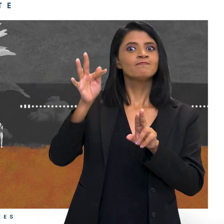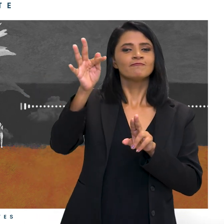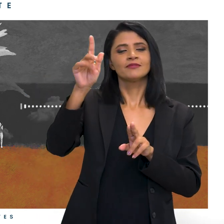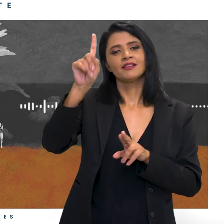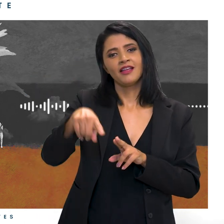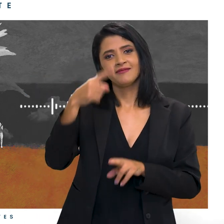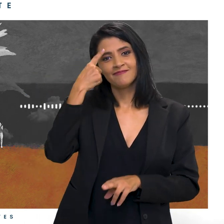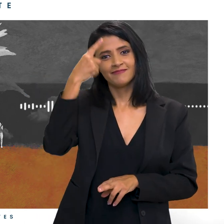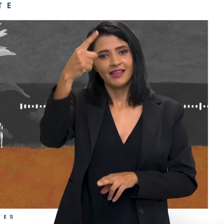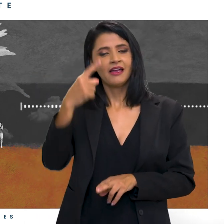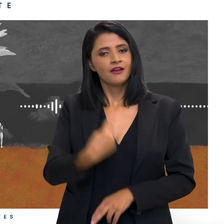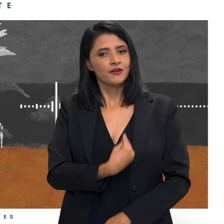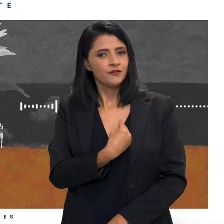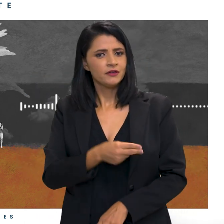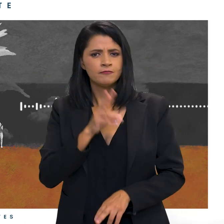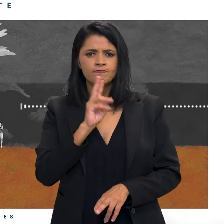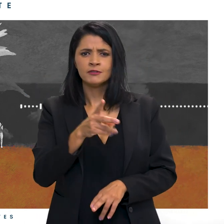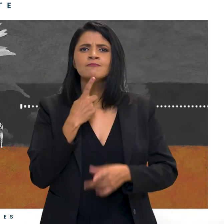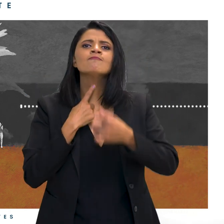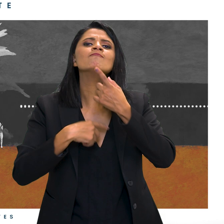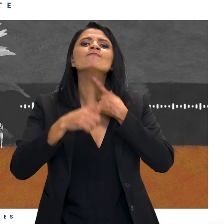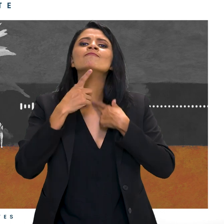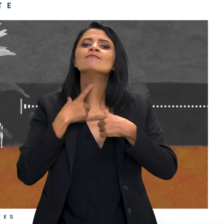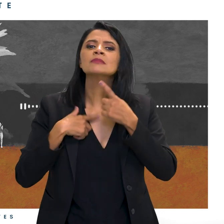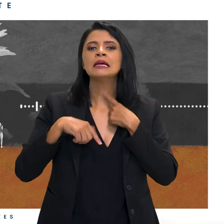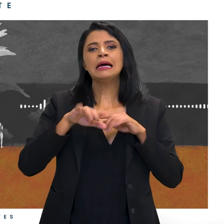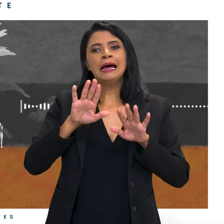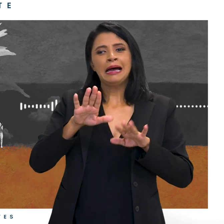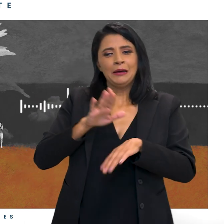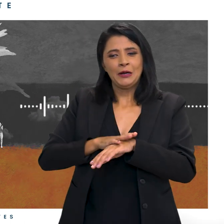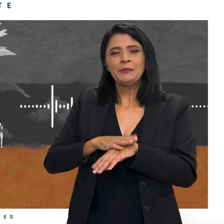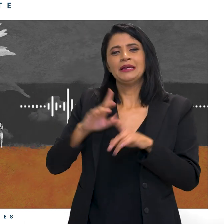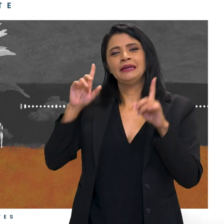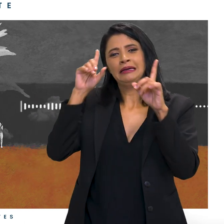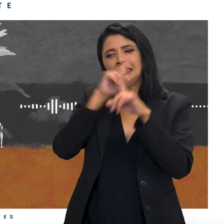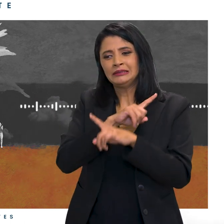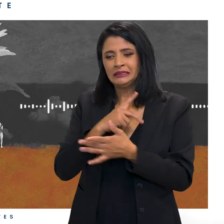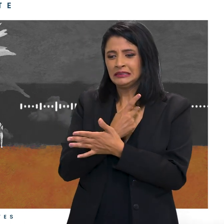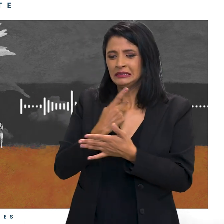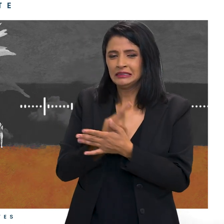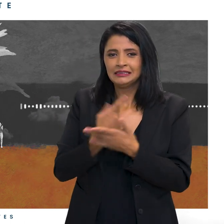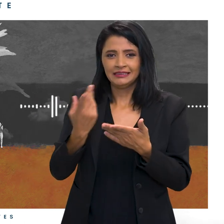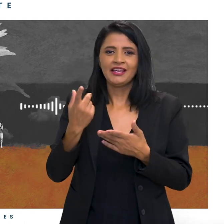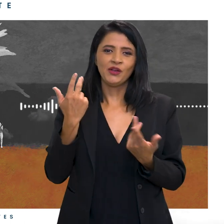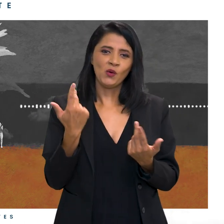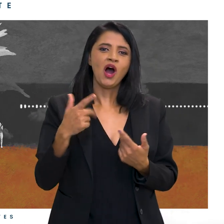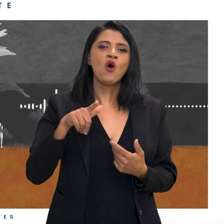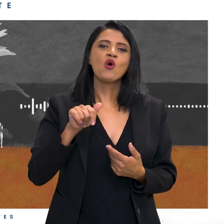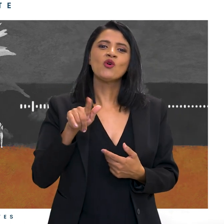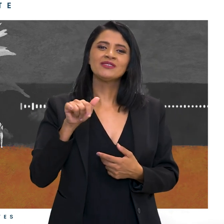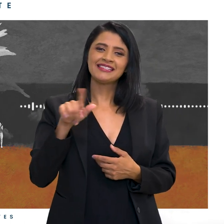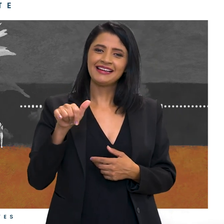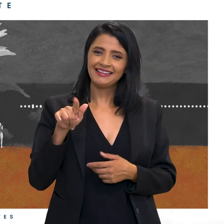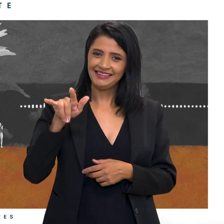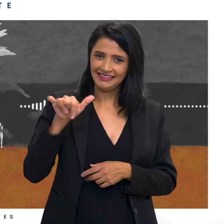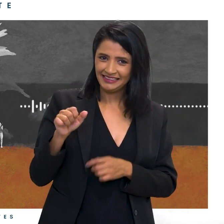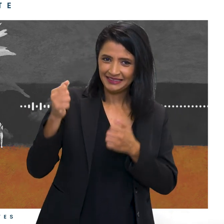no horizonte. A ideia é para que a vida seja sempre desejada, por mais que naquele momento esteja errada, como disse